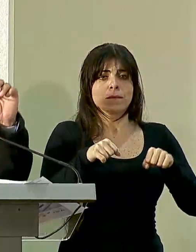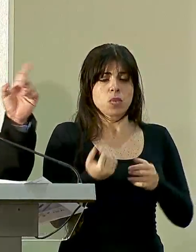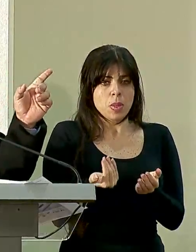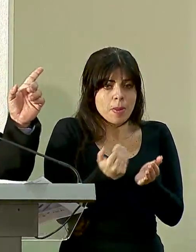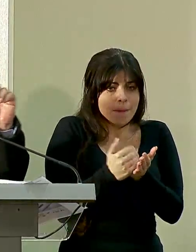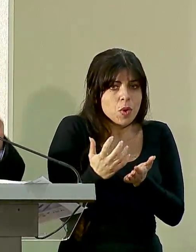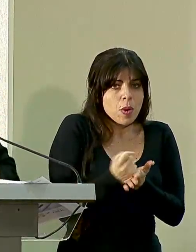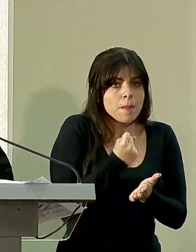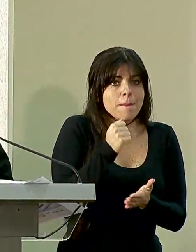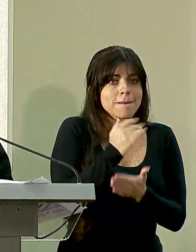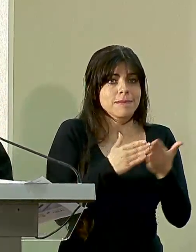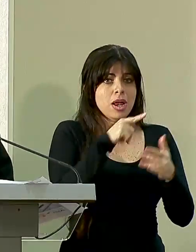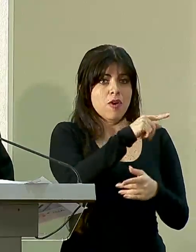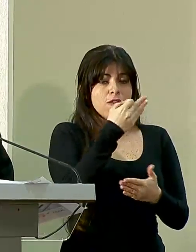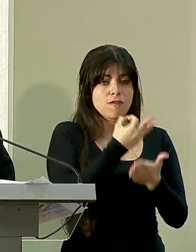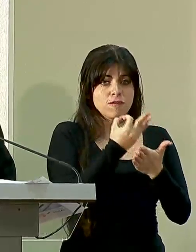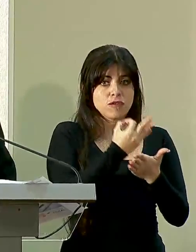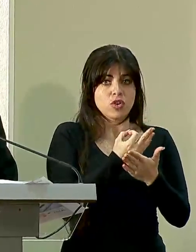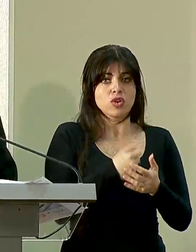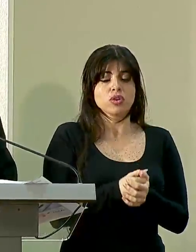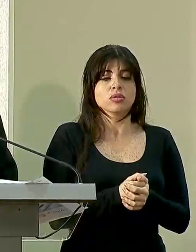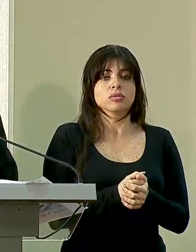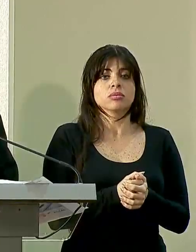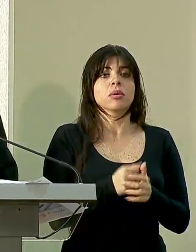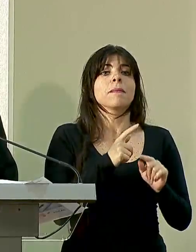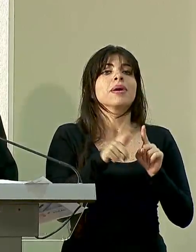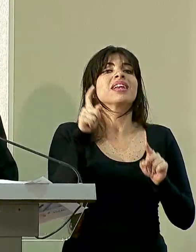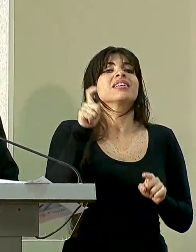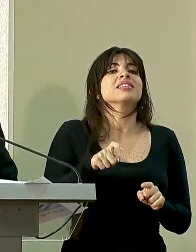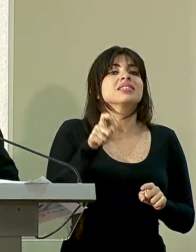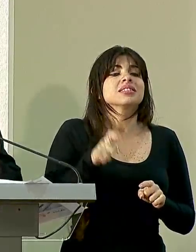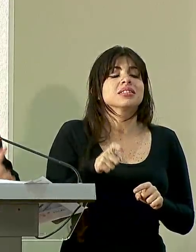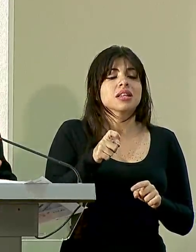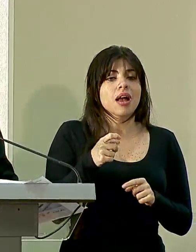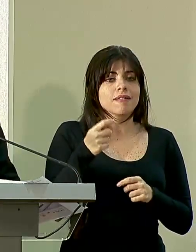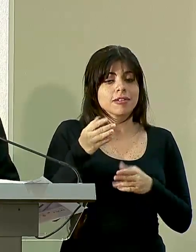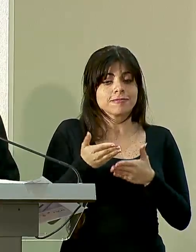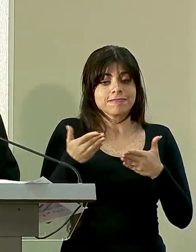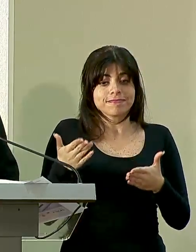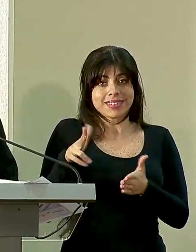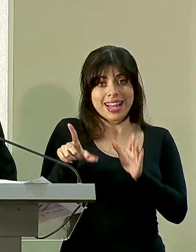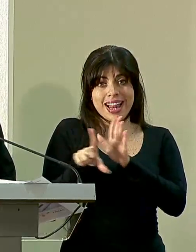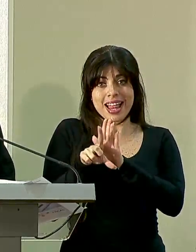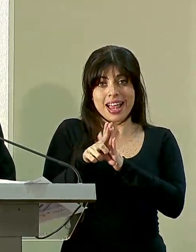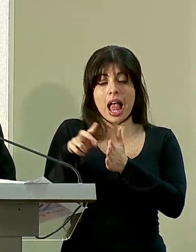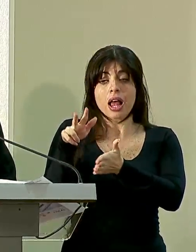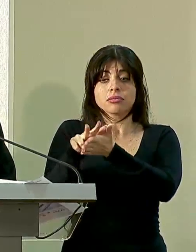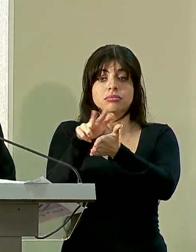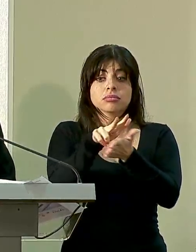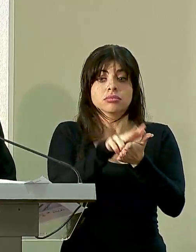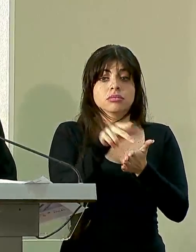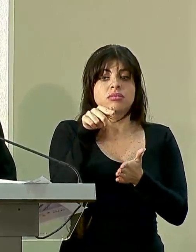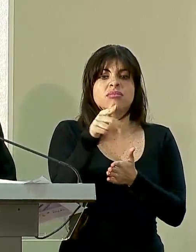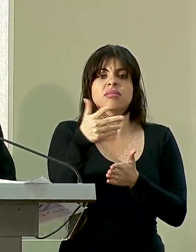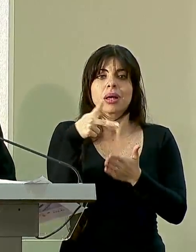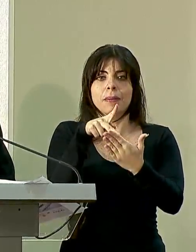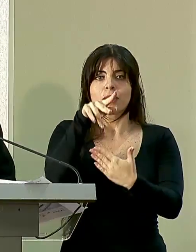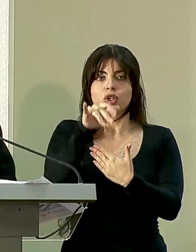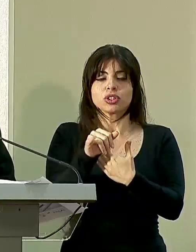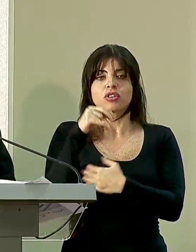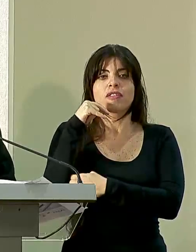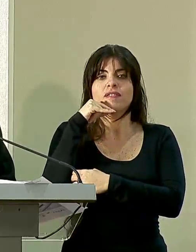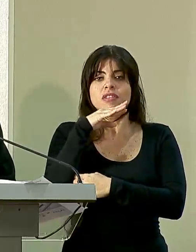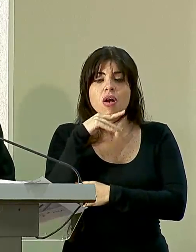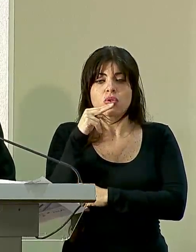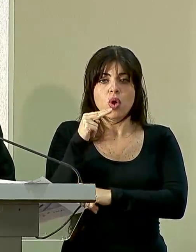recuperar parte de estos fondos, ¿verdad? Pero necesitamos herramientas legales que deberían ser aprobadas a través de los proyectos de fraude,